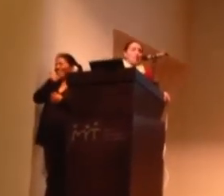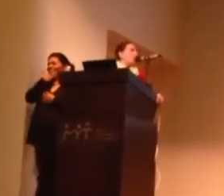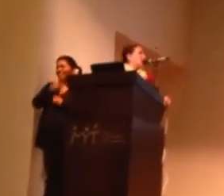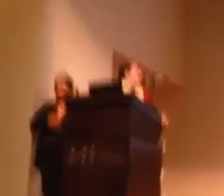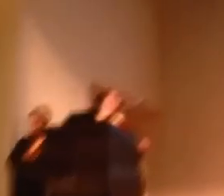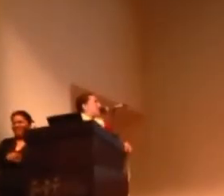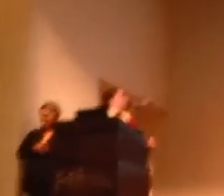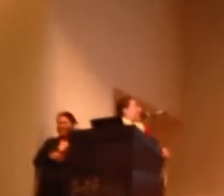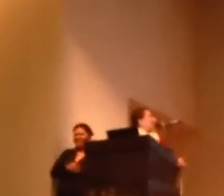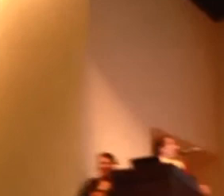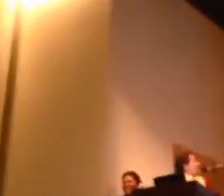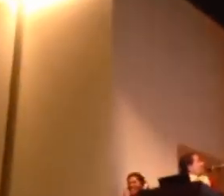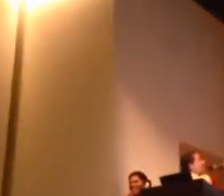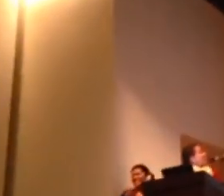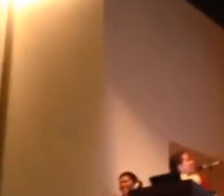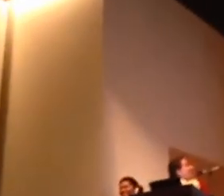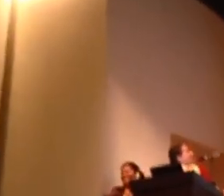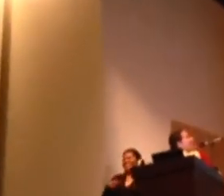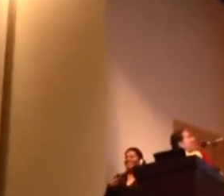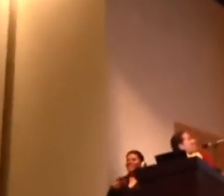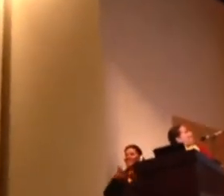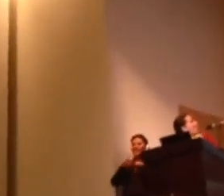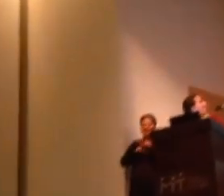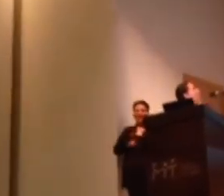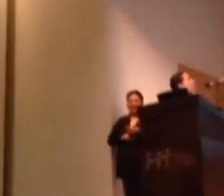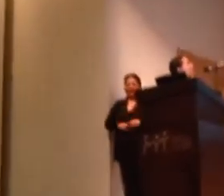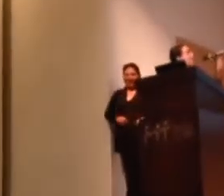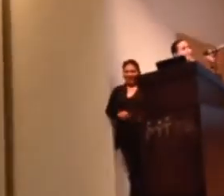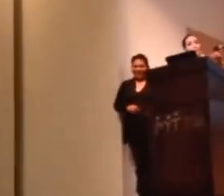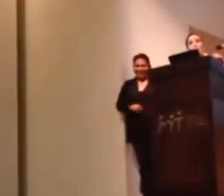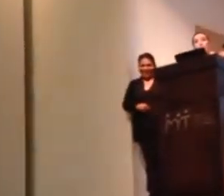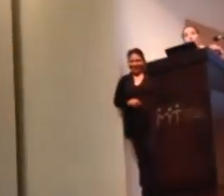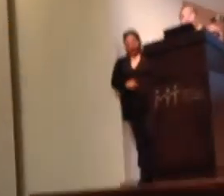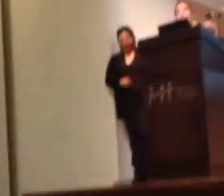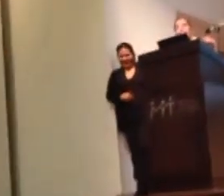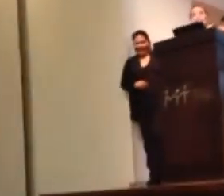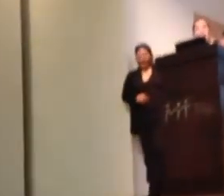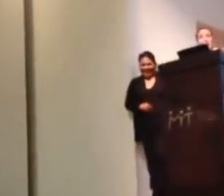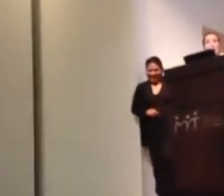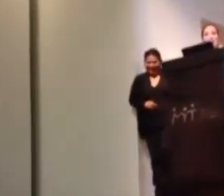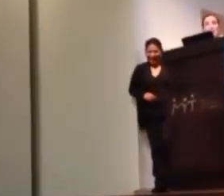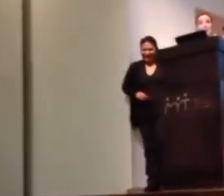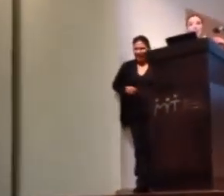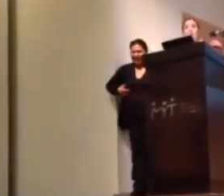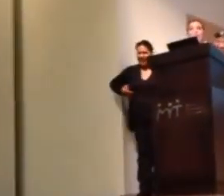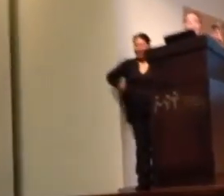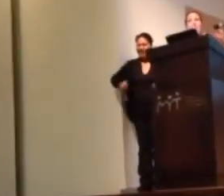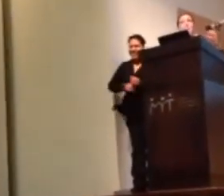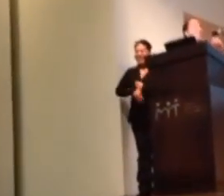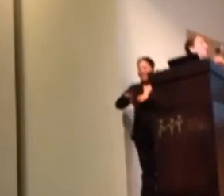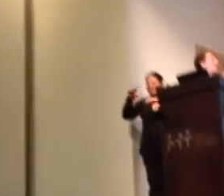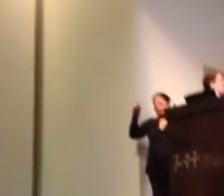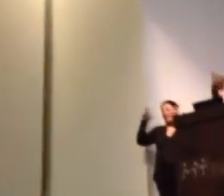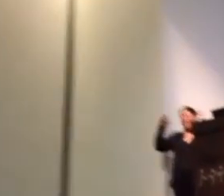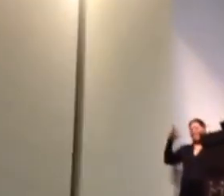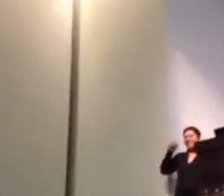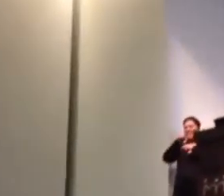Esos ya son casos de la vida real. Bueno. Pero ese es otro tema. Ese es otro tema. Pero es otro